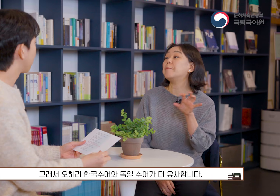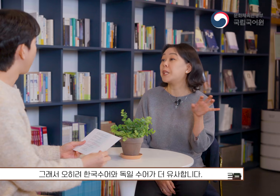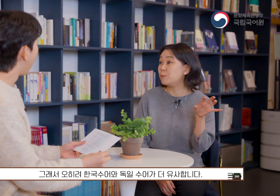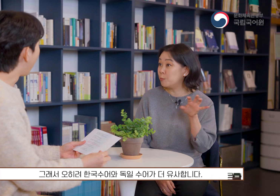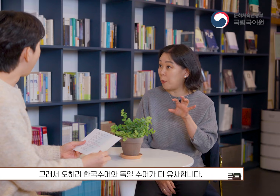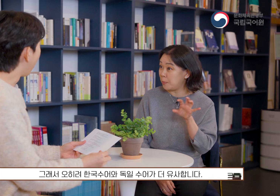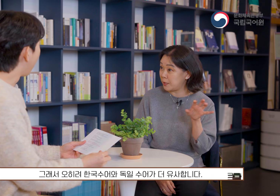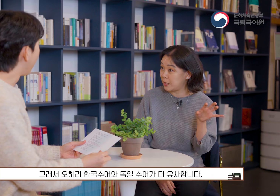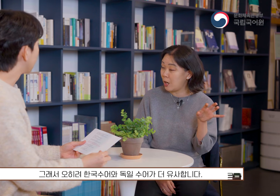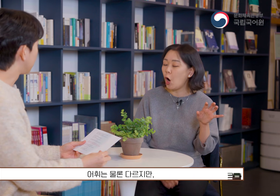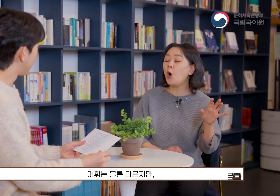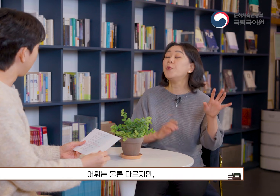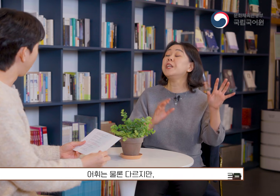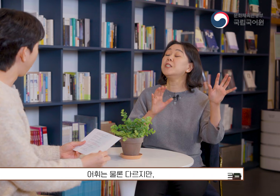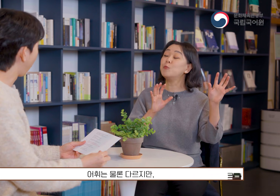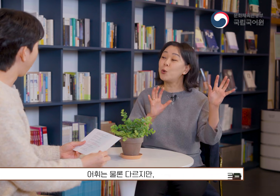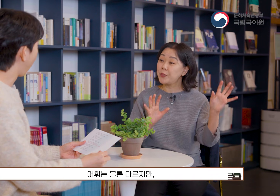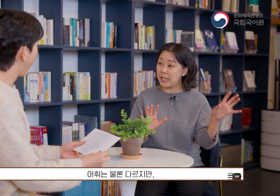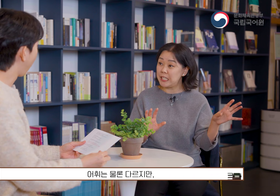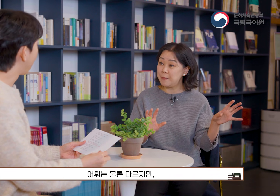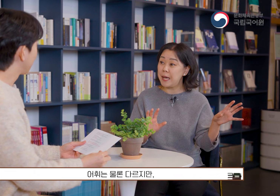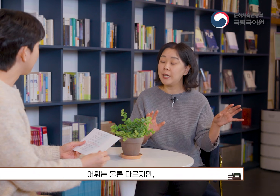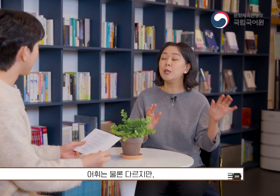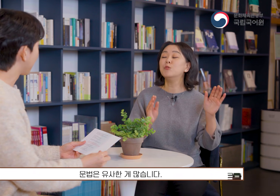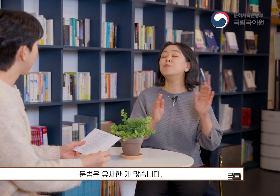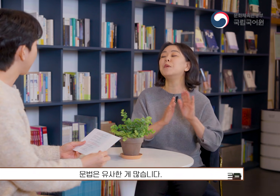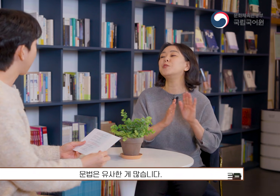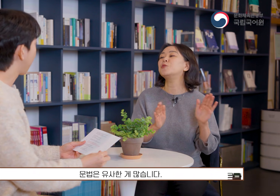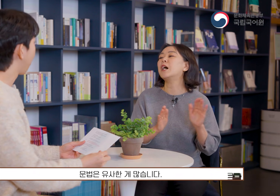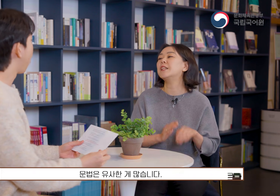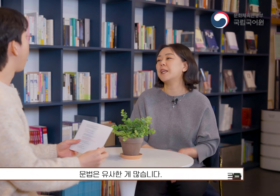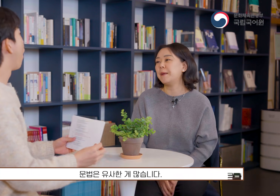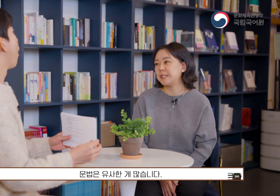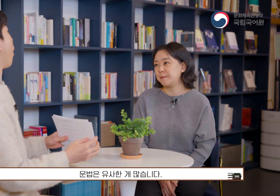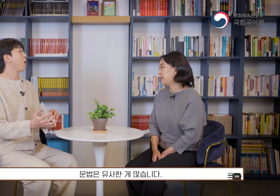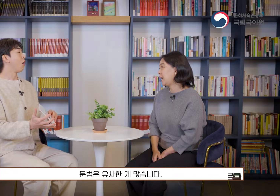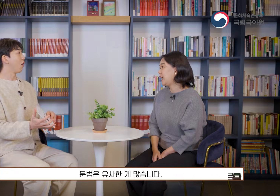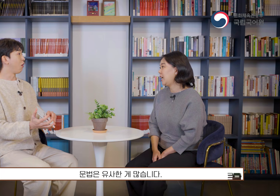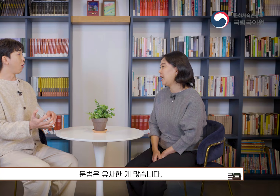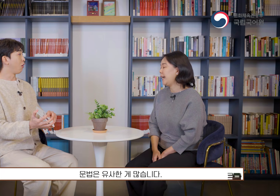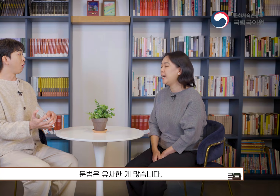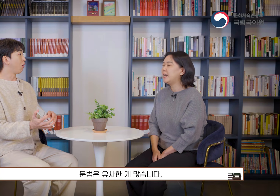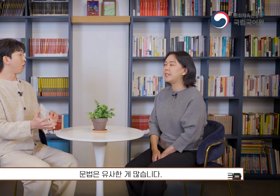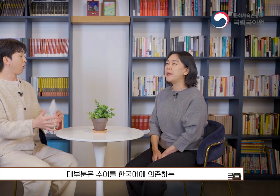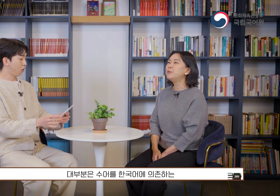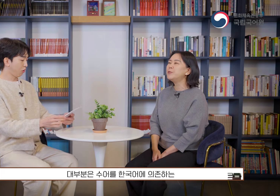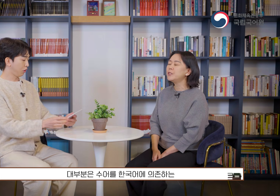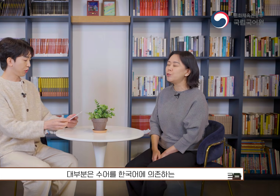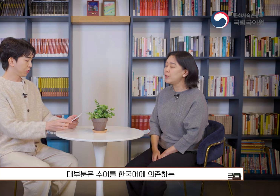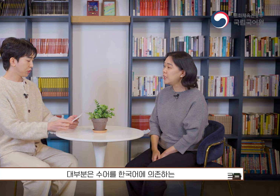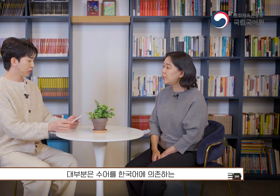유사합니다. 문법은. 그래요? 어휘는 물론 다르지만 네. 문법은 유사한 게 많습니다. 네. 대부분은 수어를